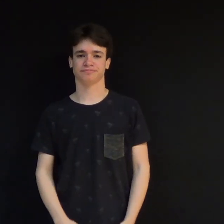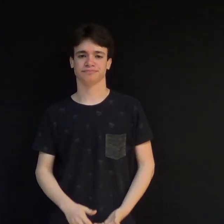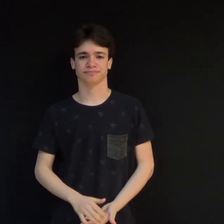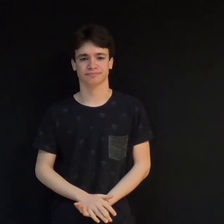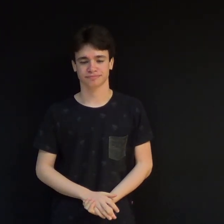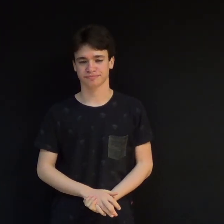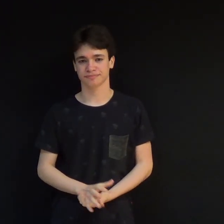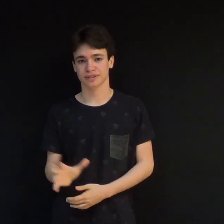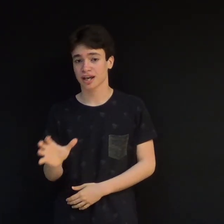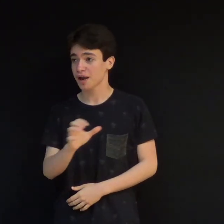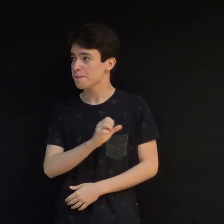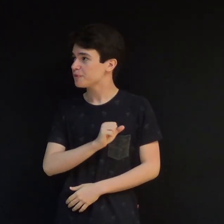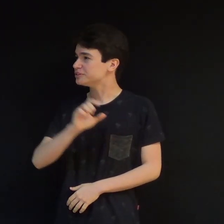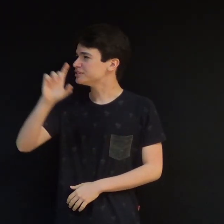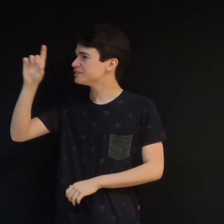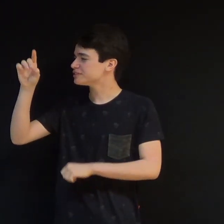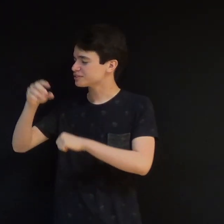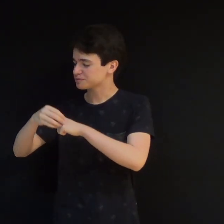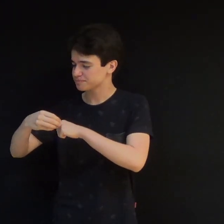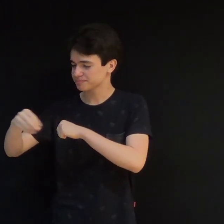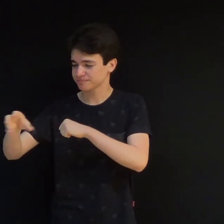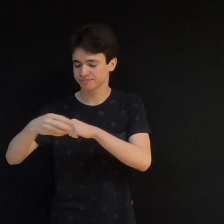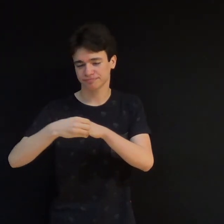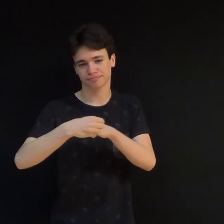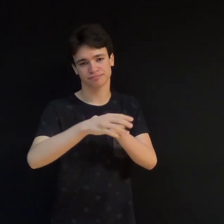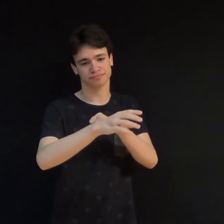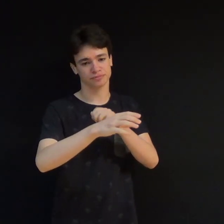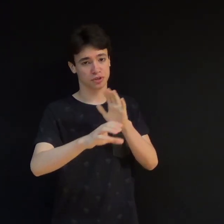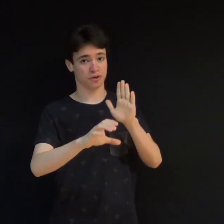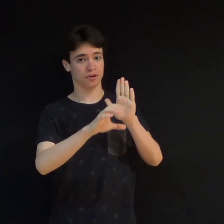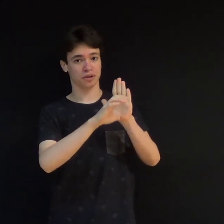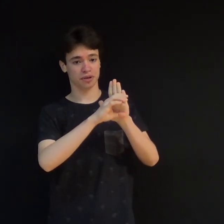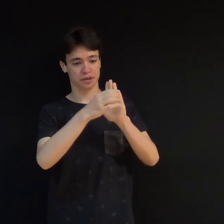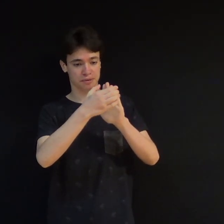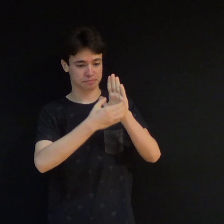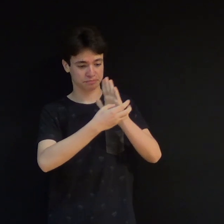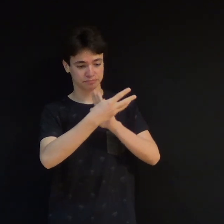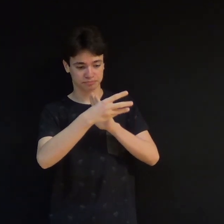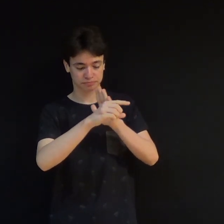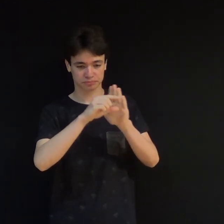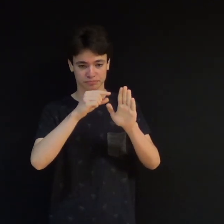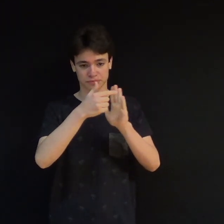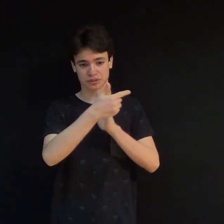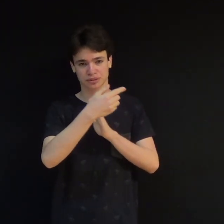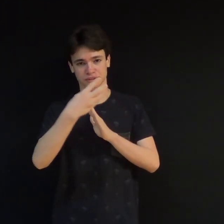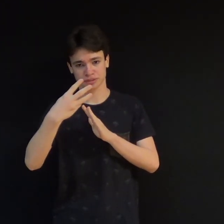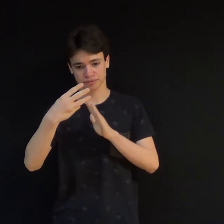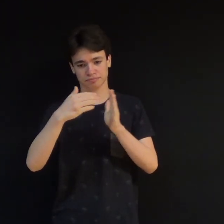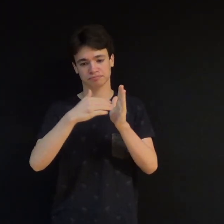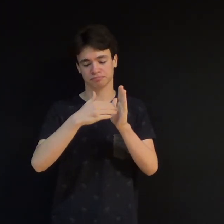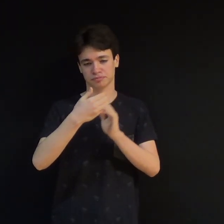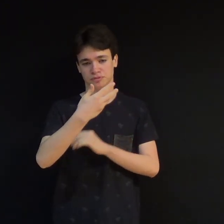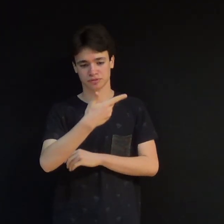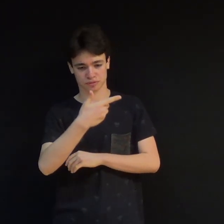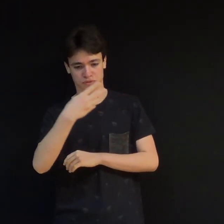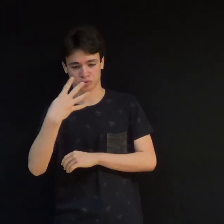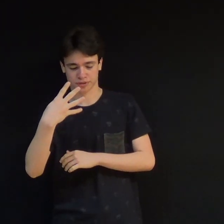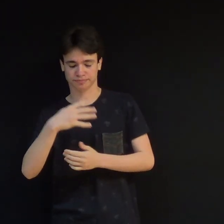compartilhando o amor de deus colossenses capítulo 3 versículo 23 e 24 tudo o que